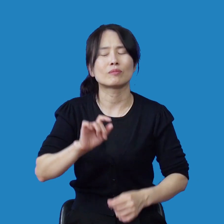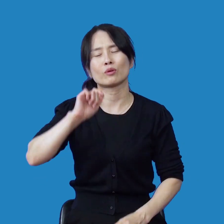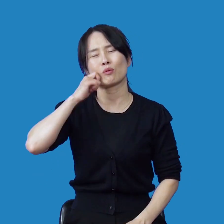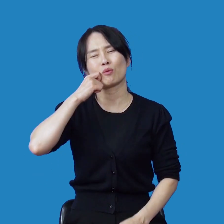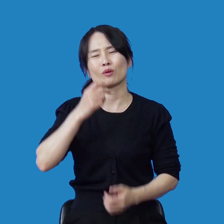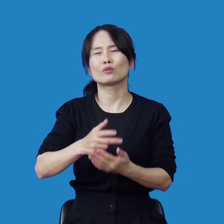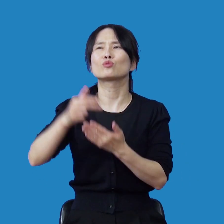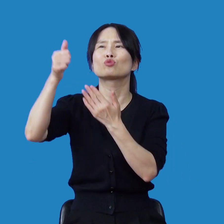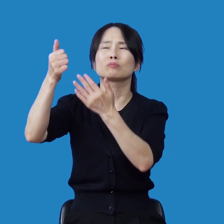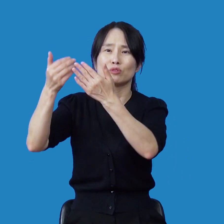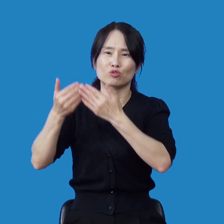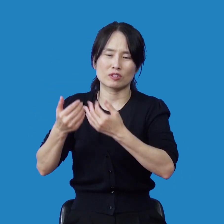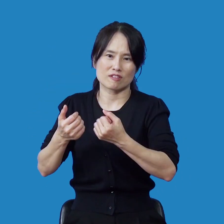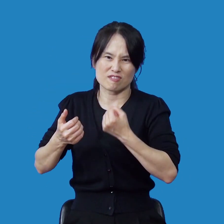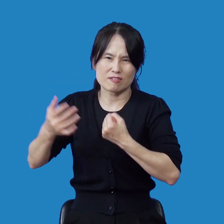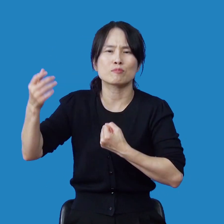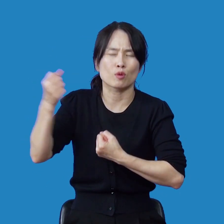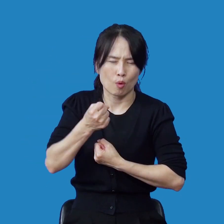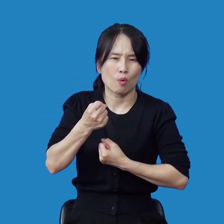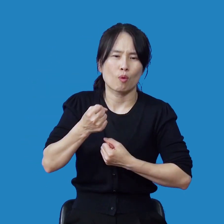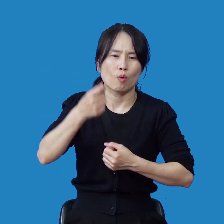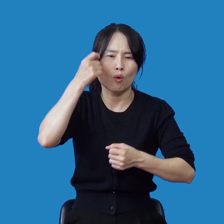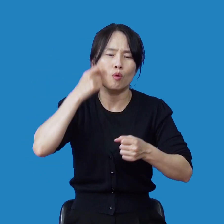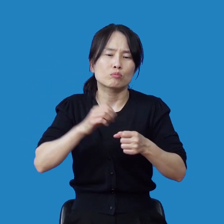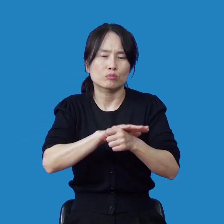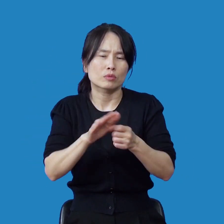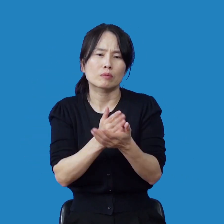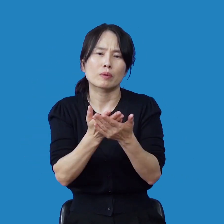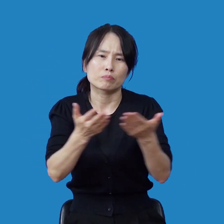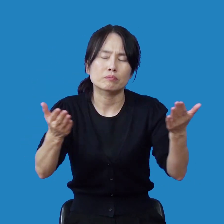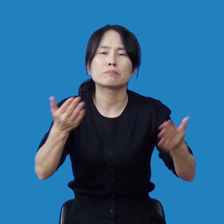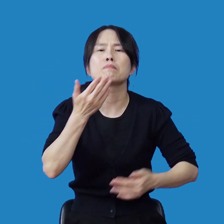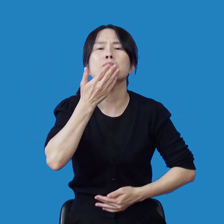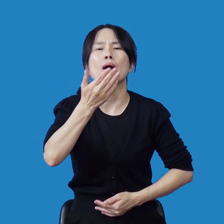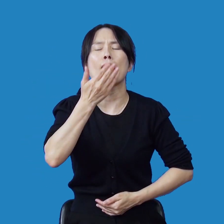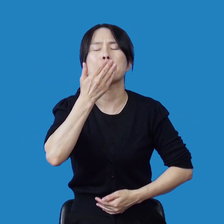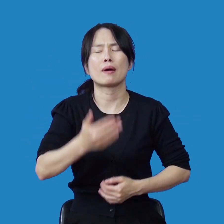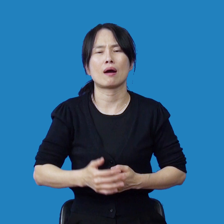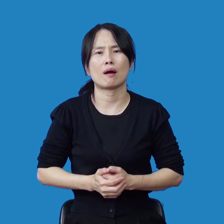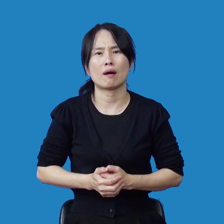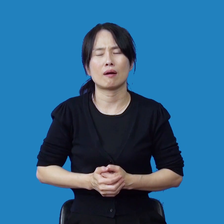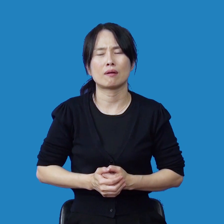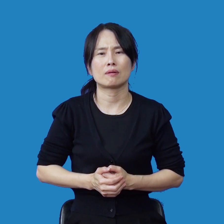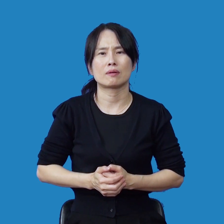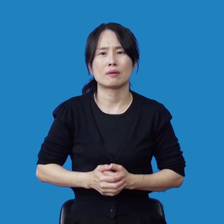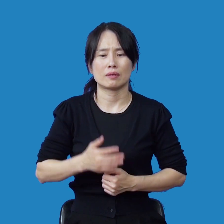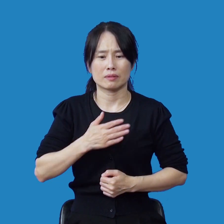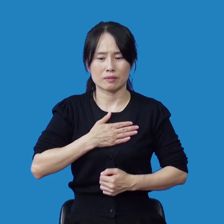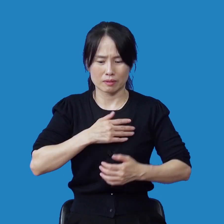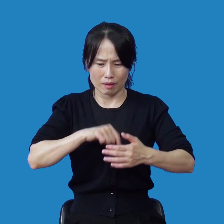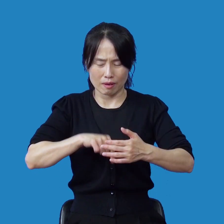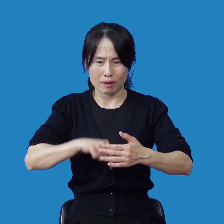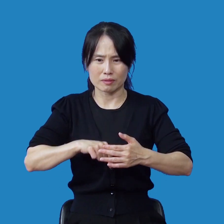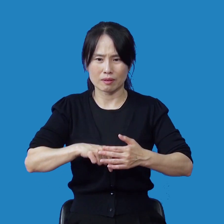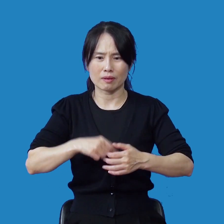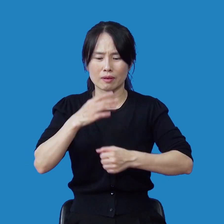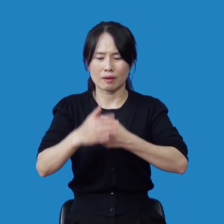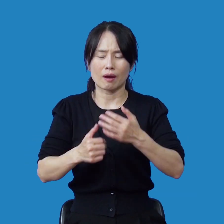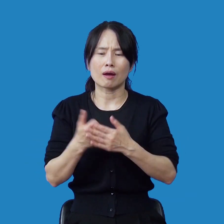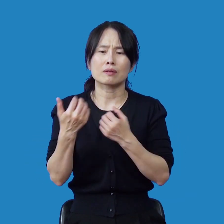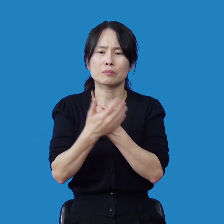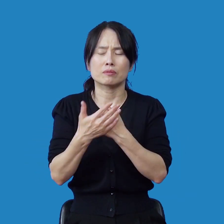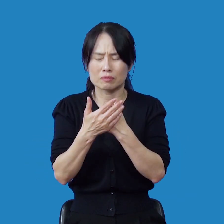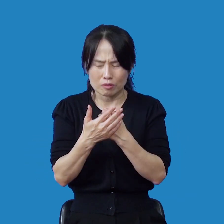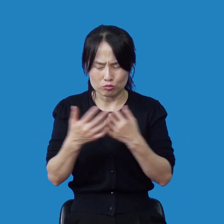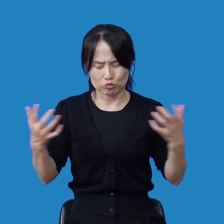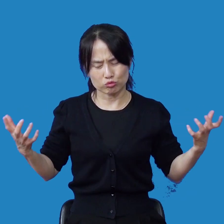바라보십시오. 그래서 그 성육신의 은혜가 내 속에 충만해져야 됩니다. 그러면 얼마든지